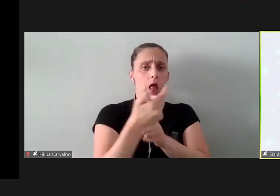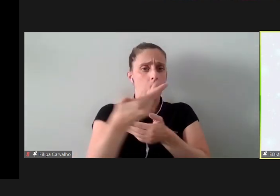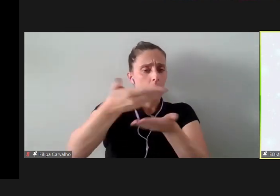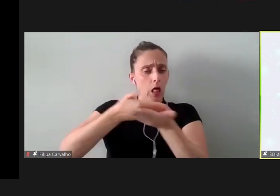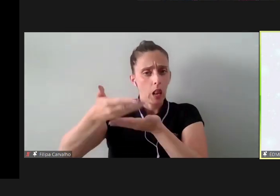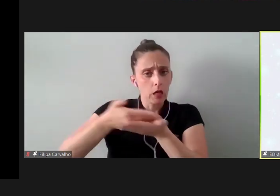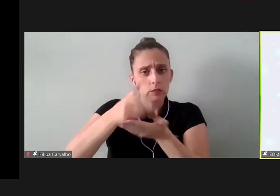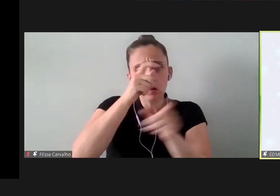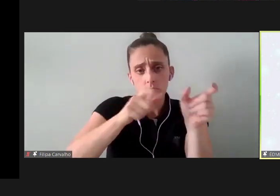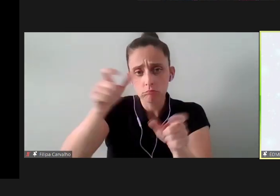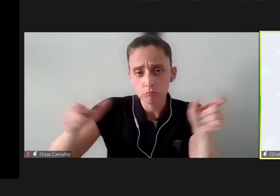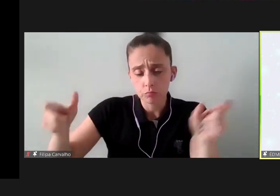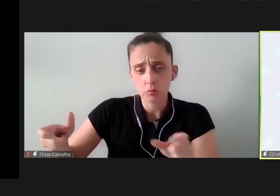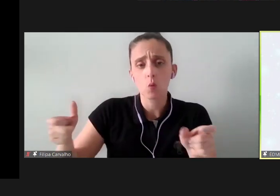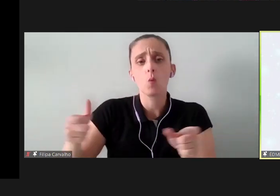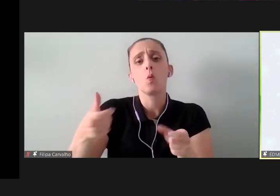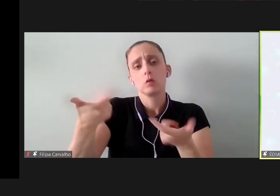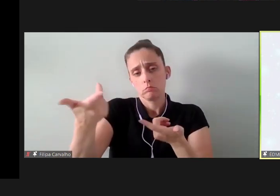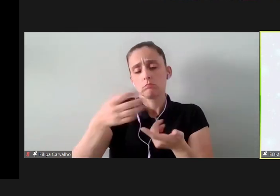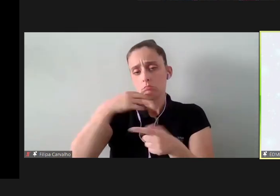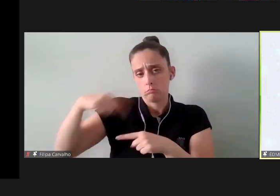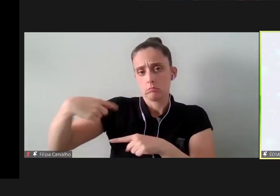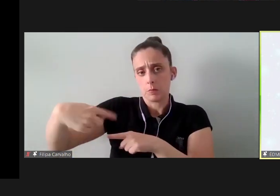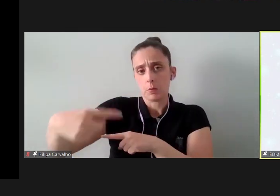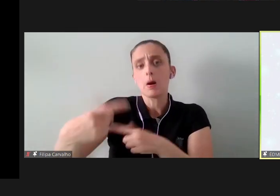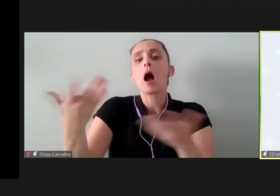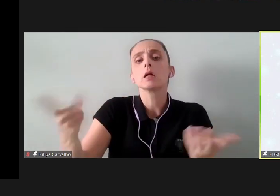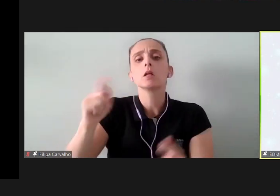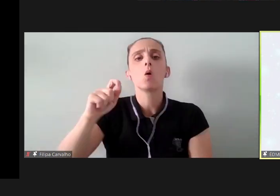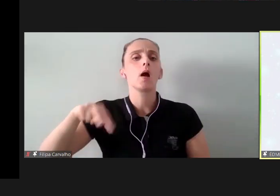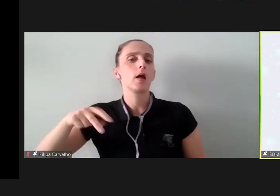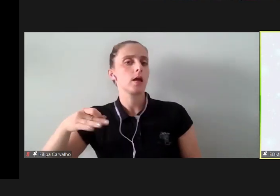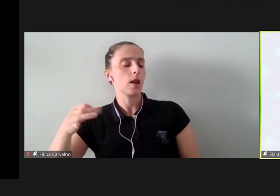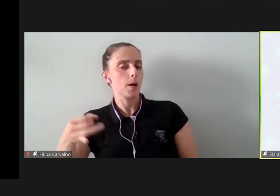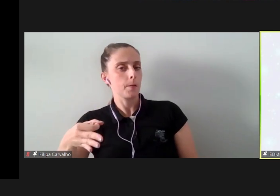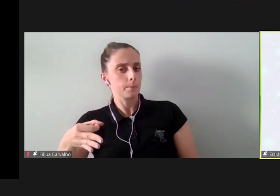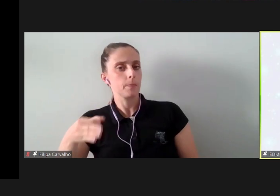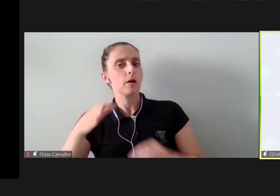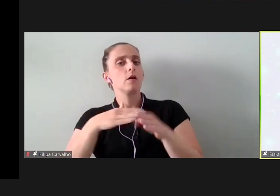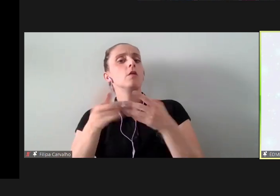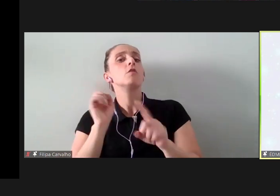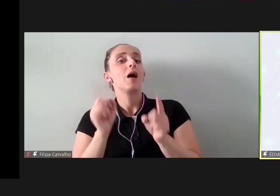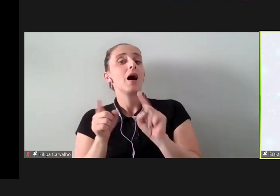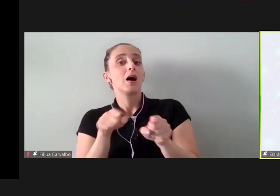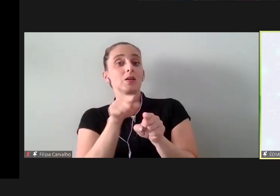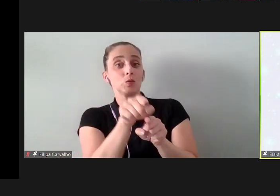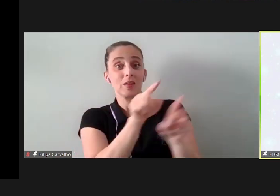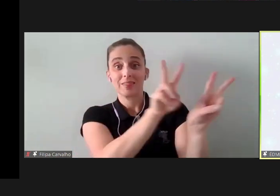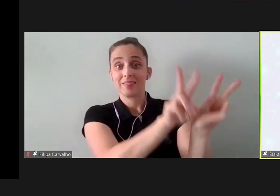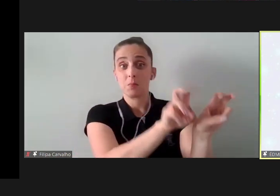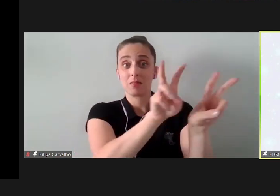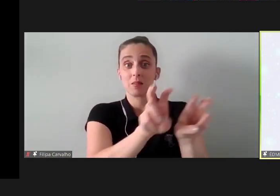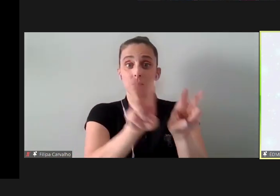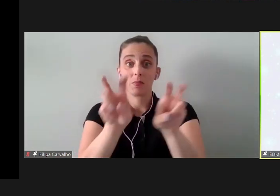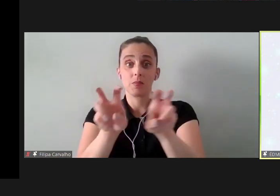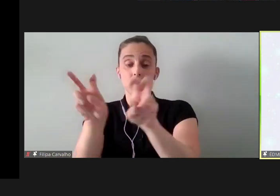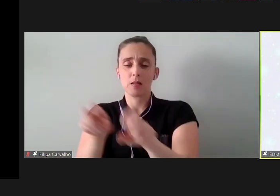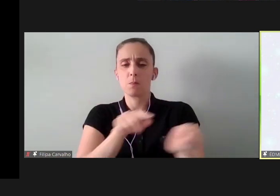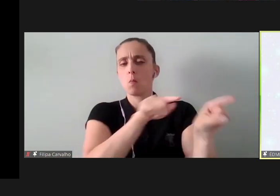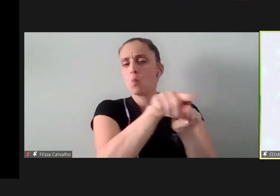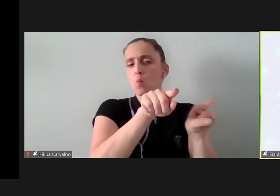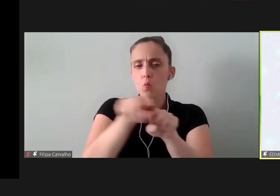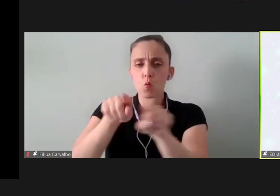público, lidam com estas matérias. Então, o que a INAP faz? É pegar nestas matérias, nestas políticas,